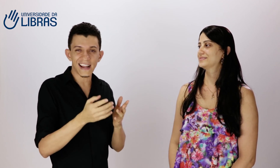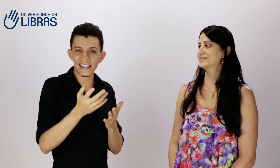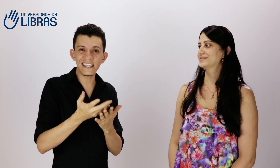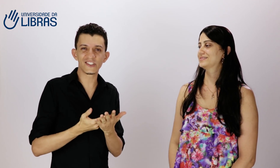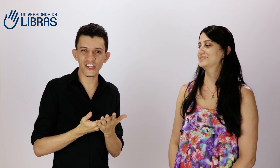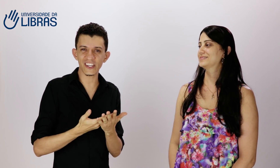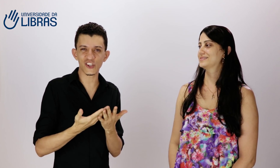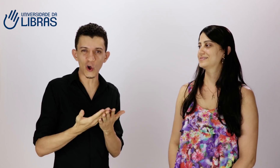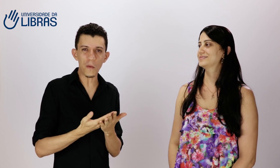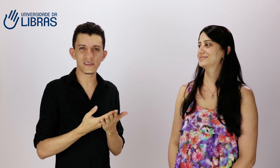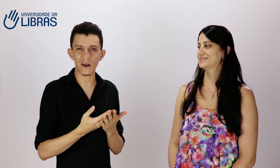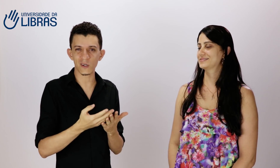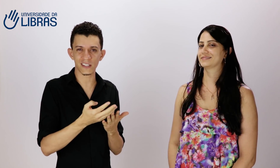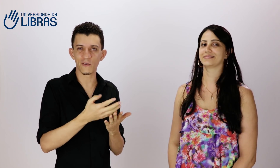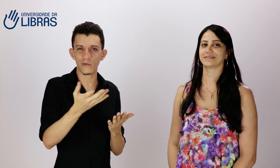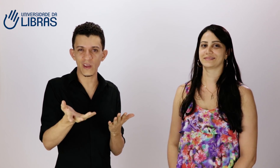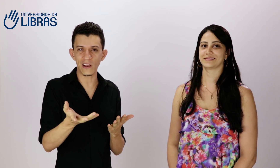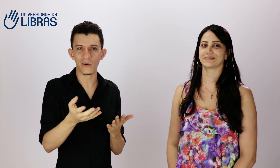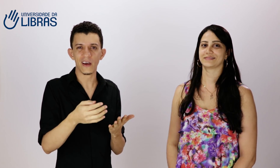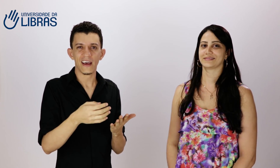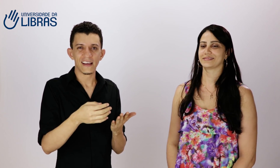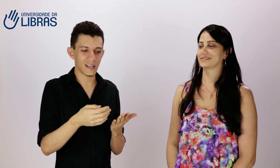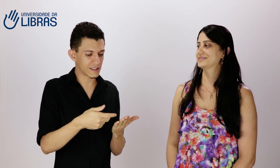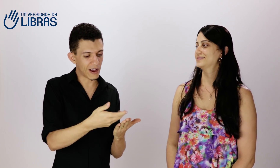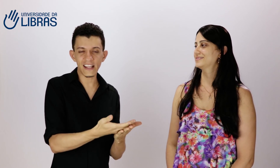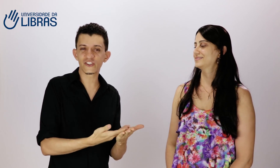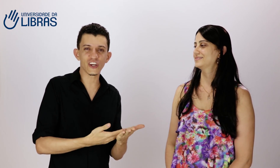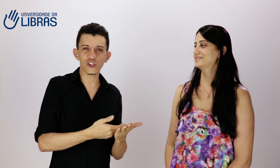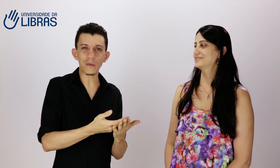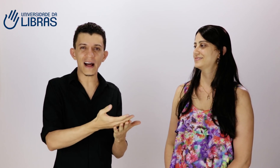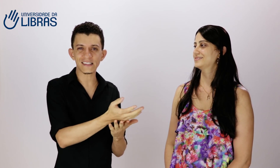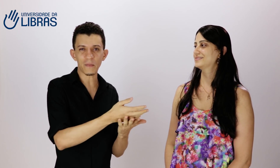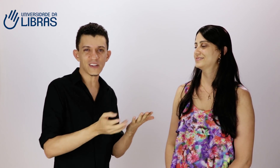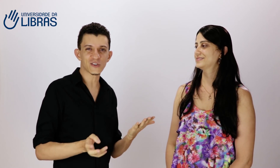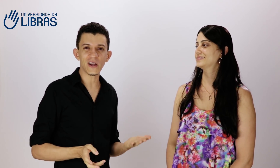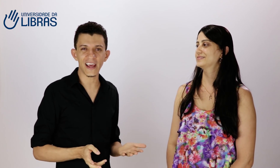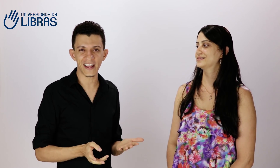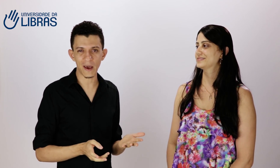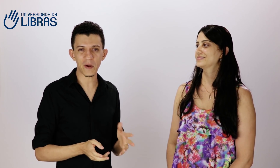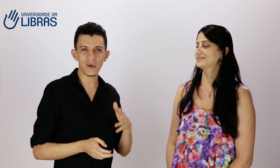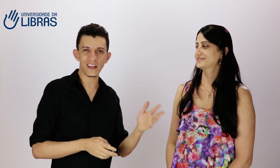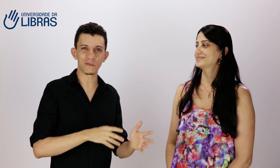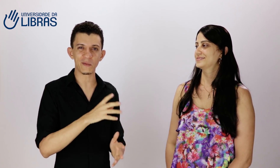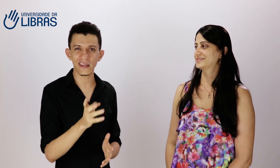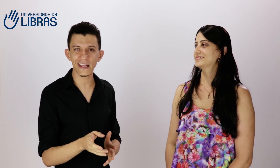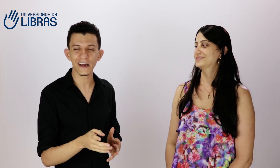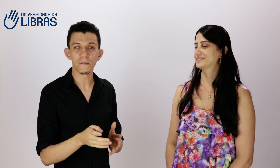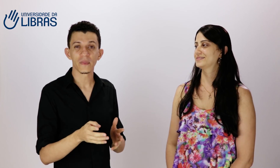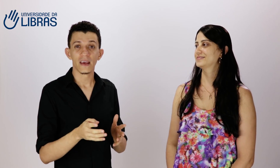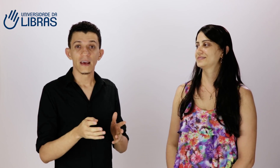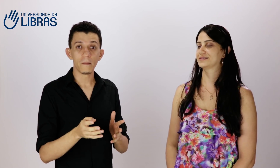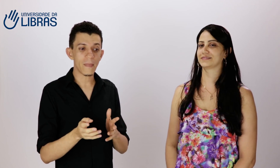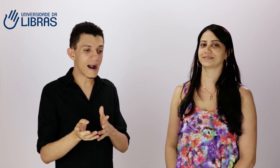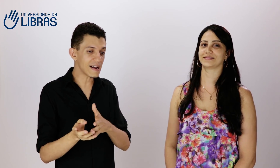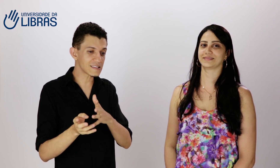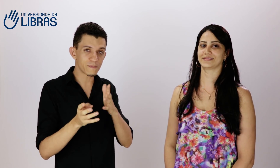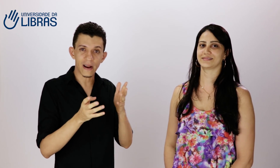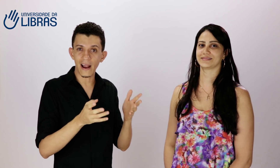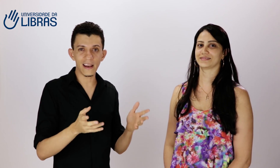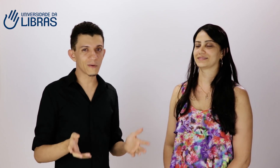aquelas listinhas de nomes, né? Quando você tem um filho, você tem uma listinha de nomes lá que você pode escolher, né? Para menino, para menina. Mas para a língua